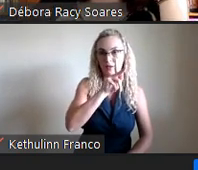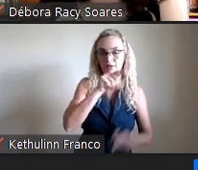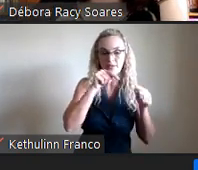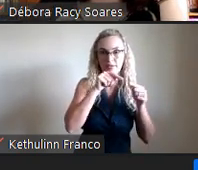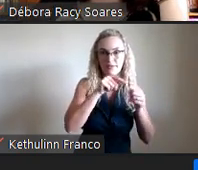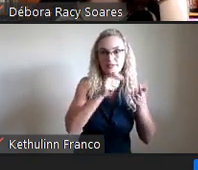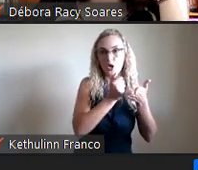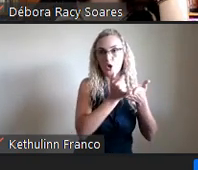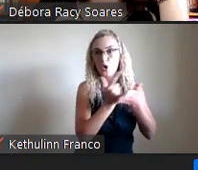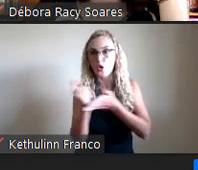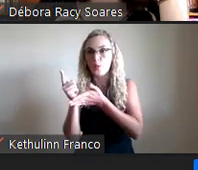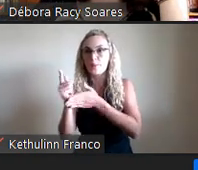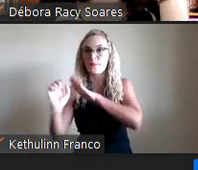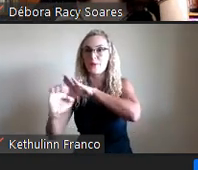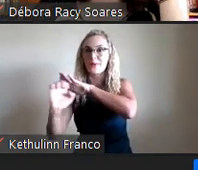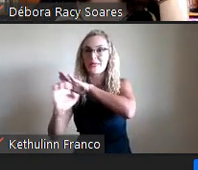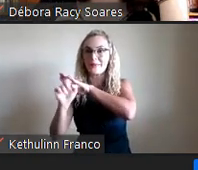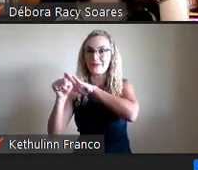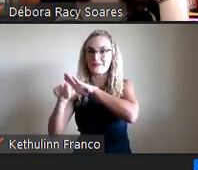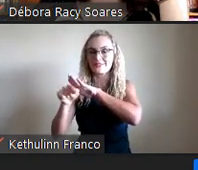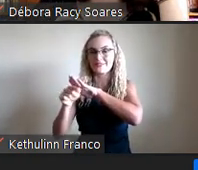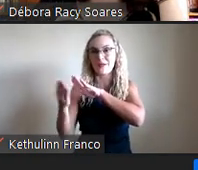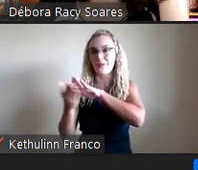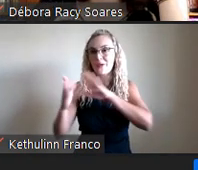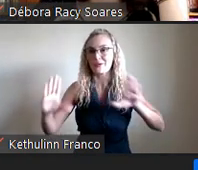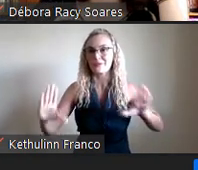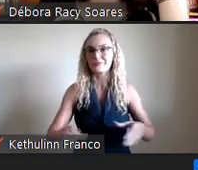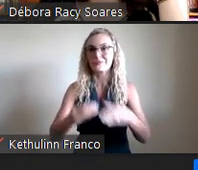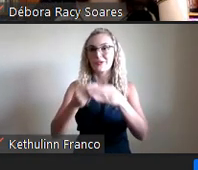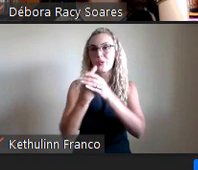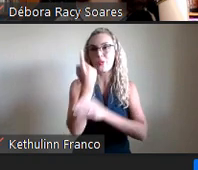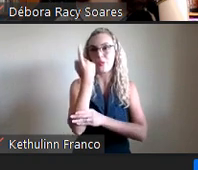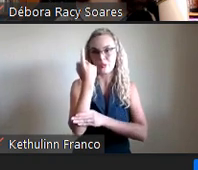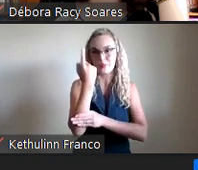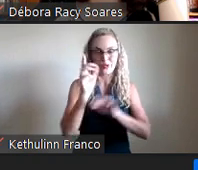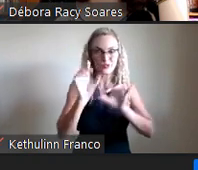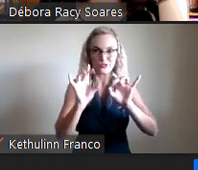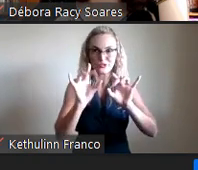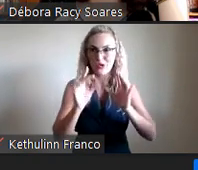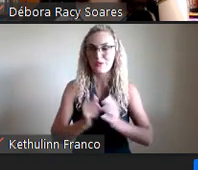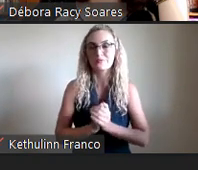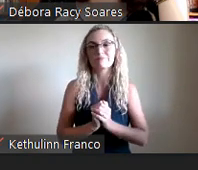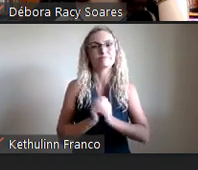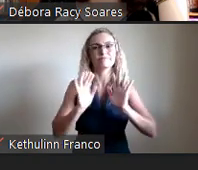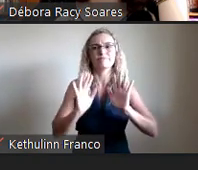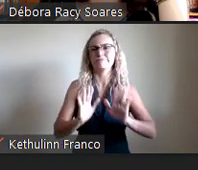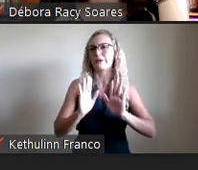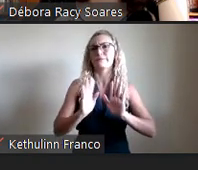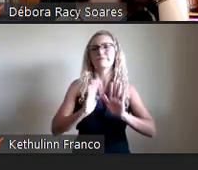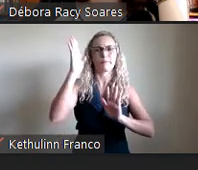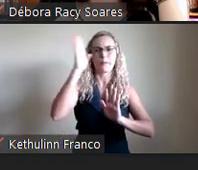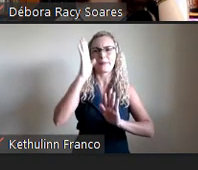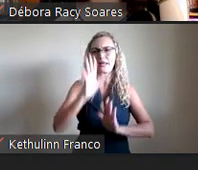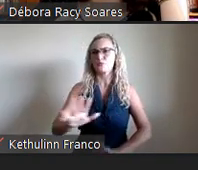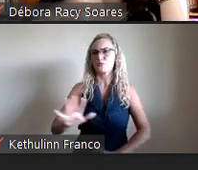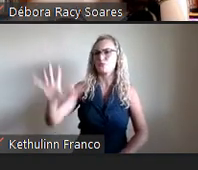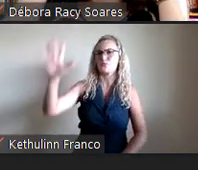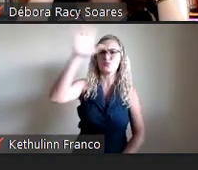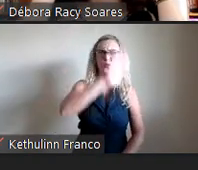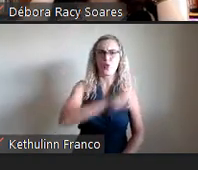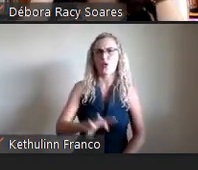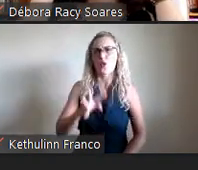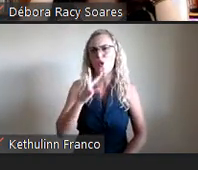de sinais assim imensamente no Brasil todo e reconhecido internacionalmente. Porém,